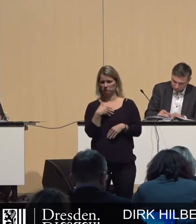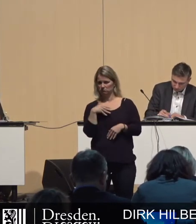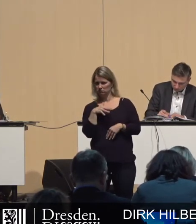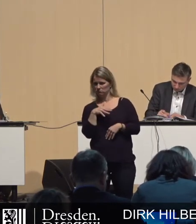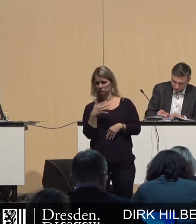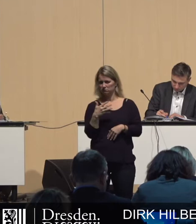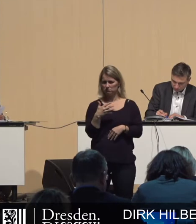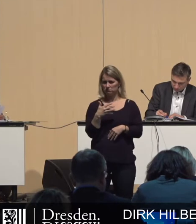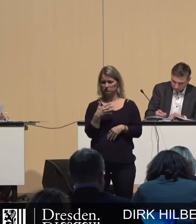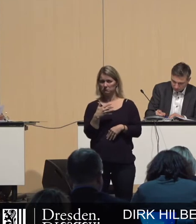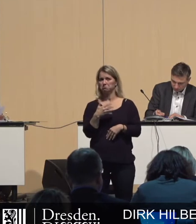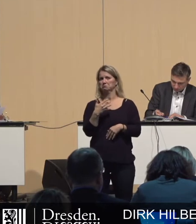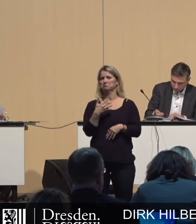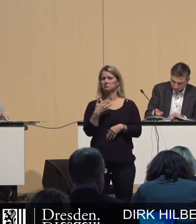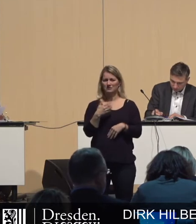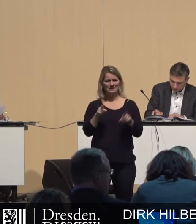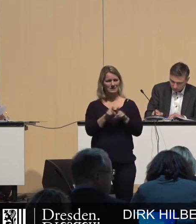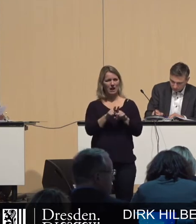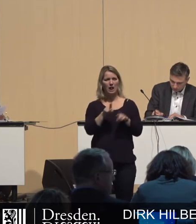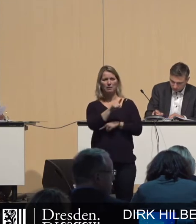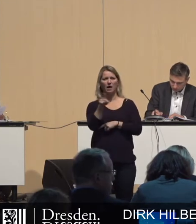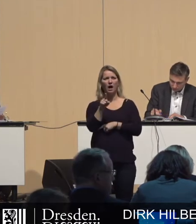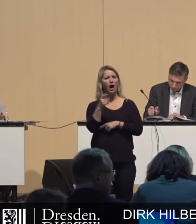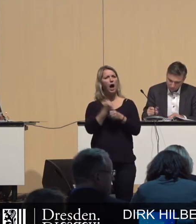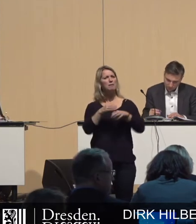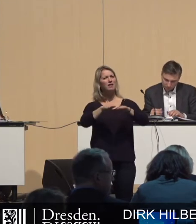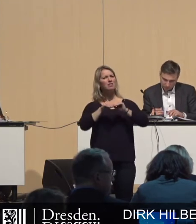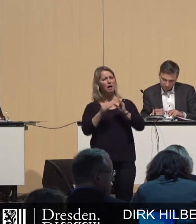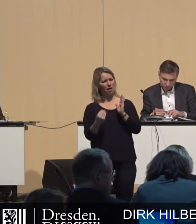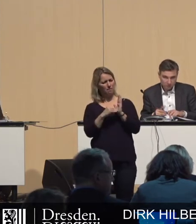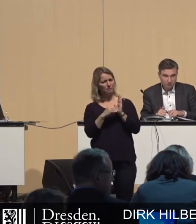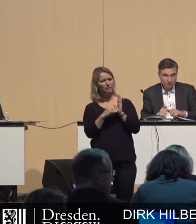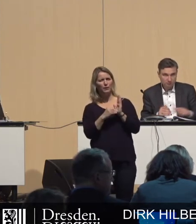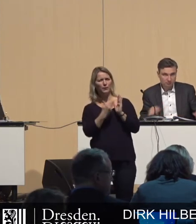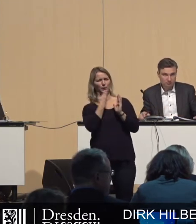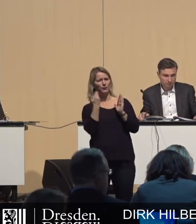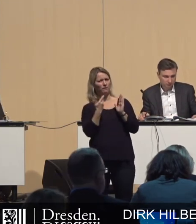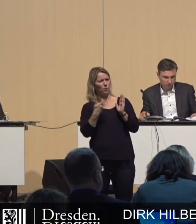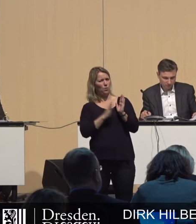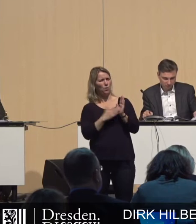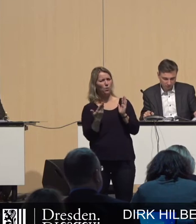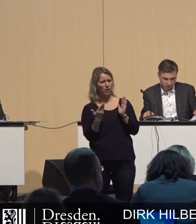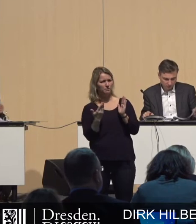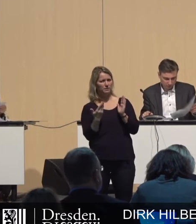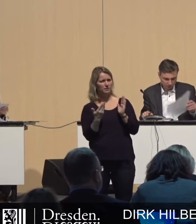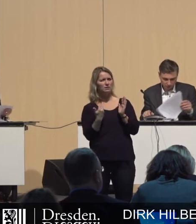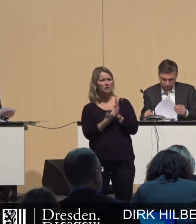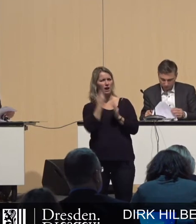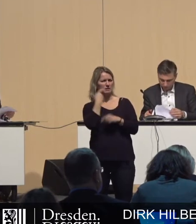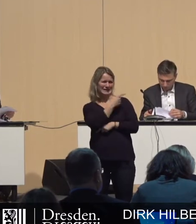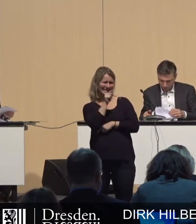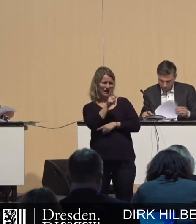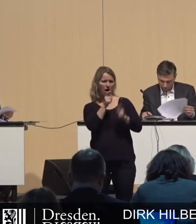wichtige Gruppe wie die Arbeitnehmer überhaupt nicht aufgeführt werden. Also von dieser Seite bitte ich, diesen Antrag